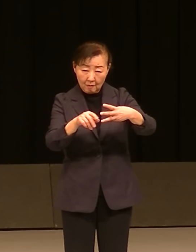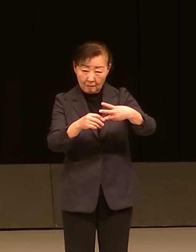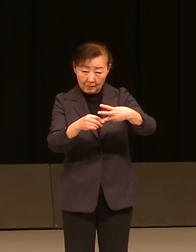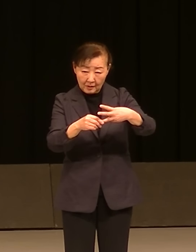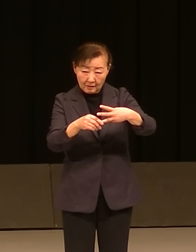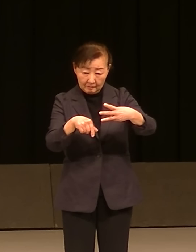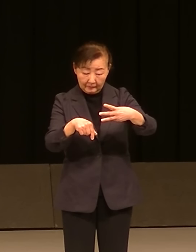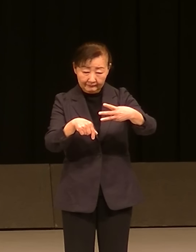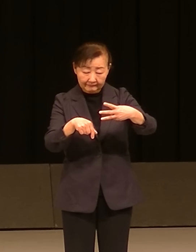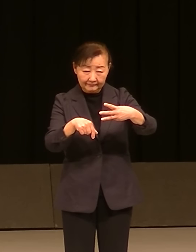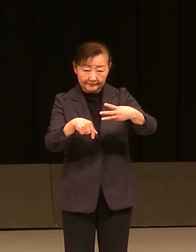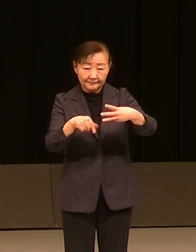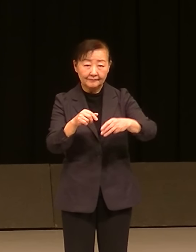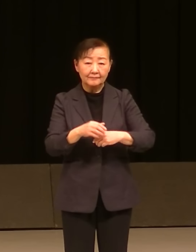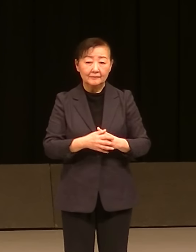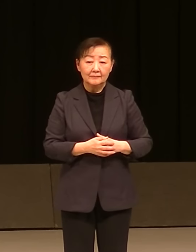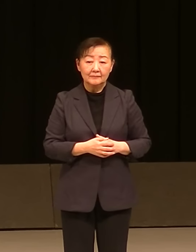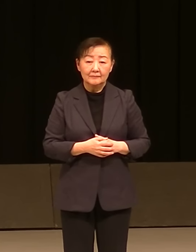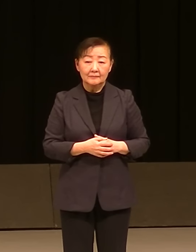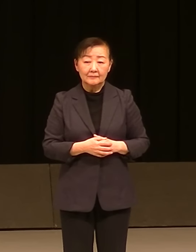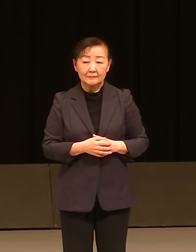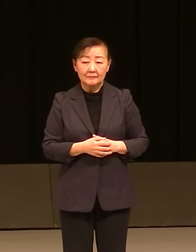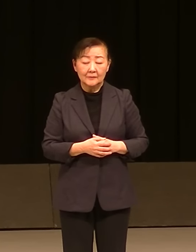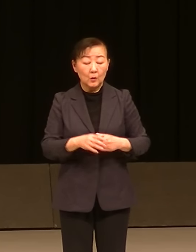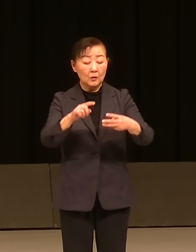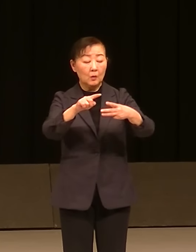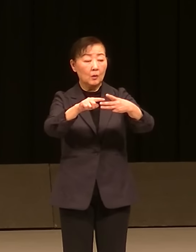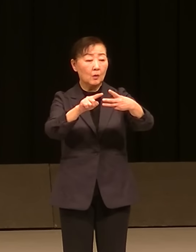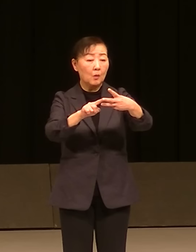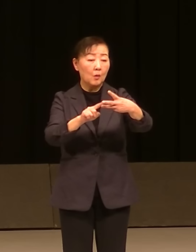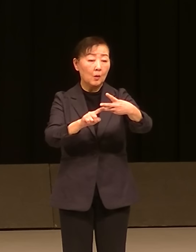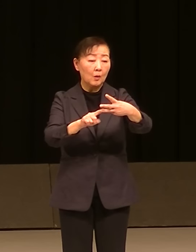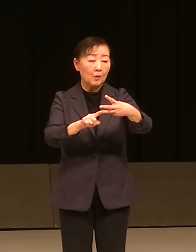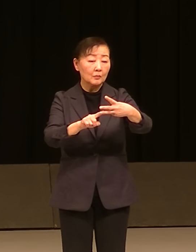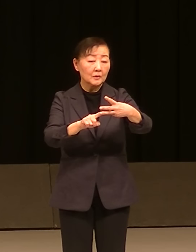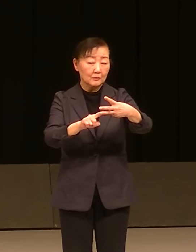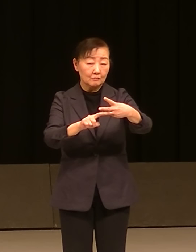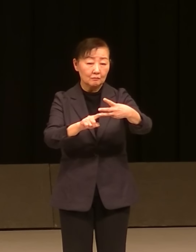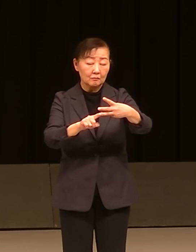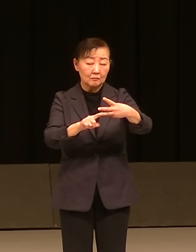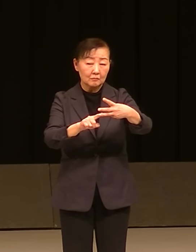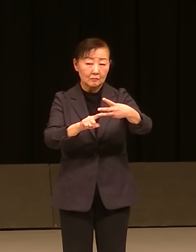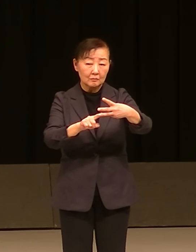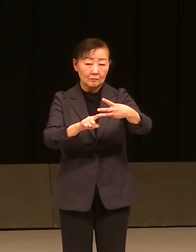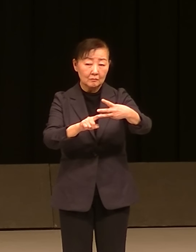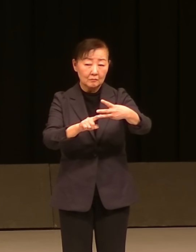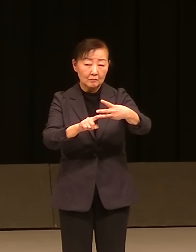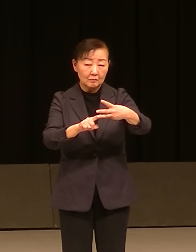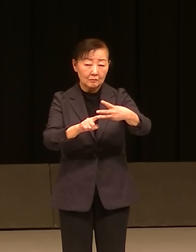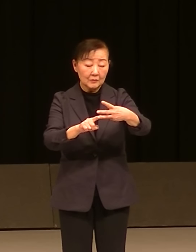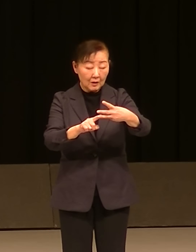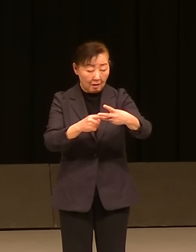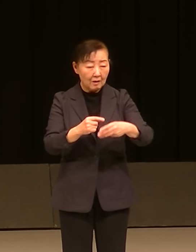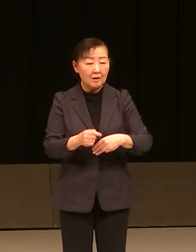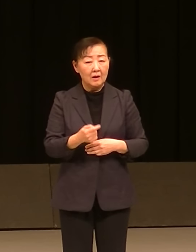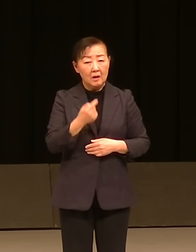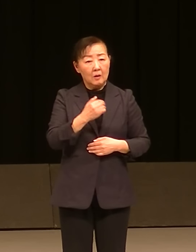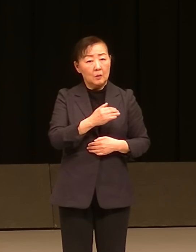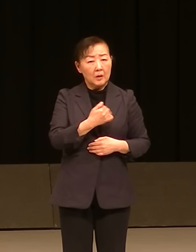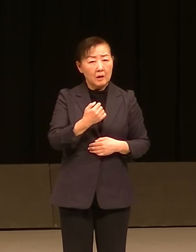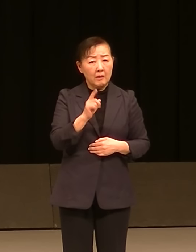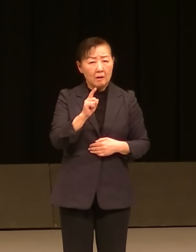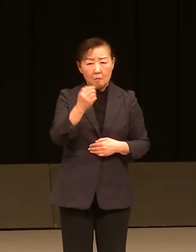りでございますが、この3つの箇所から我々は何を